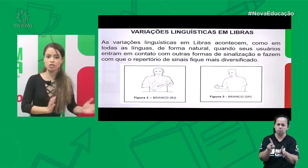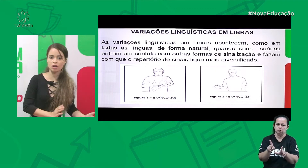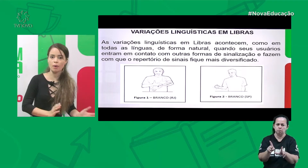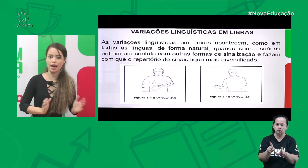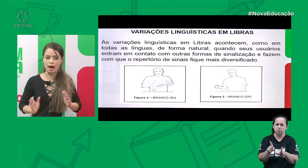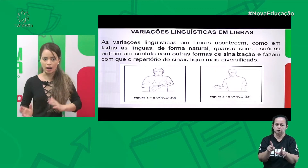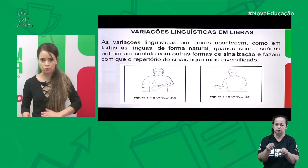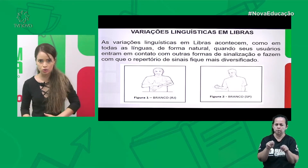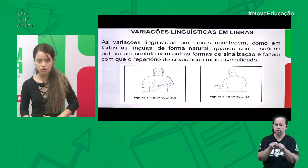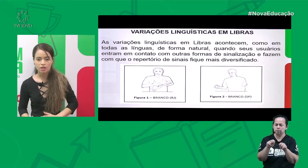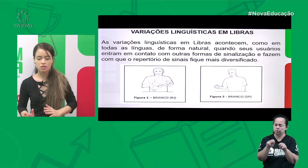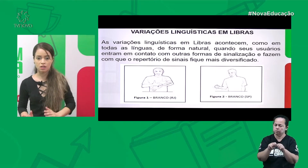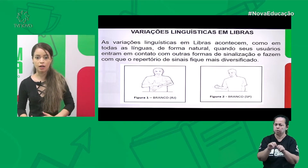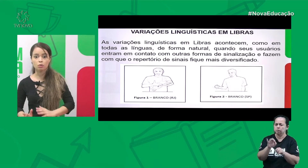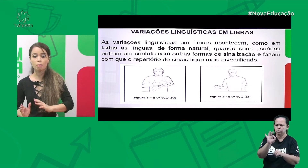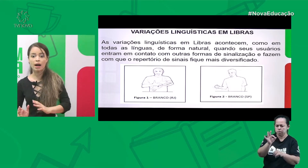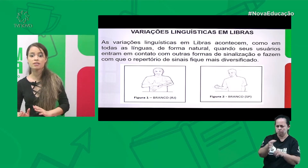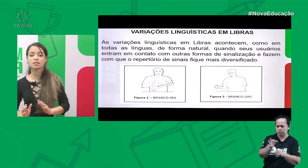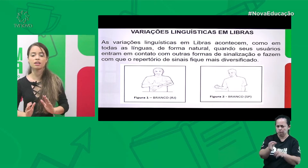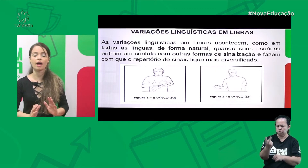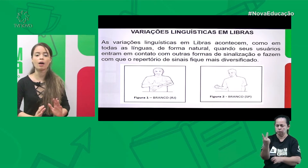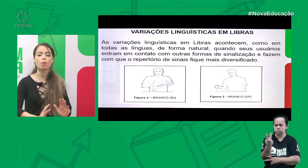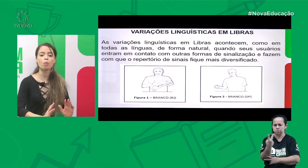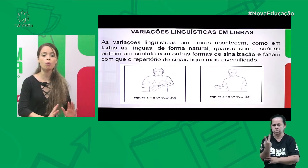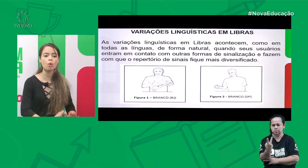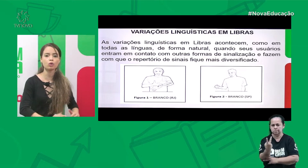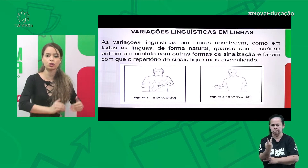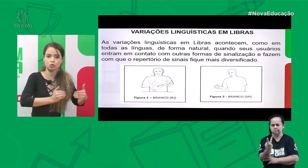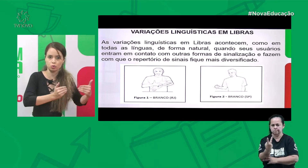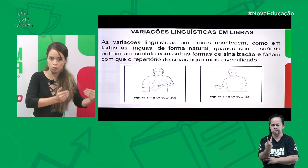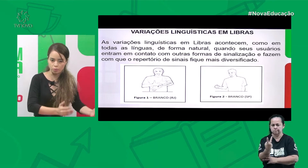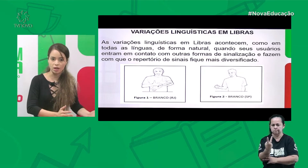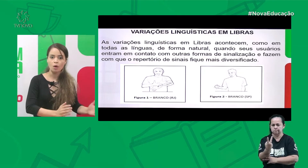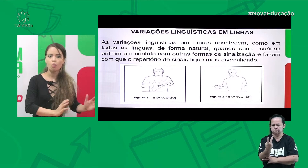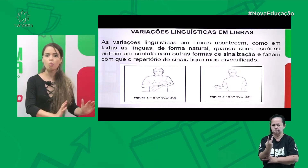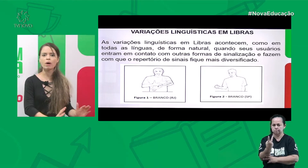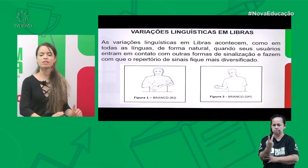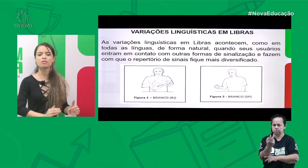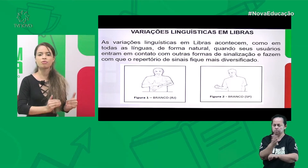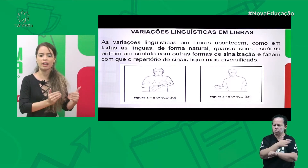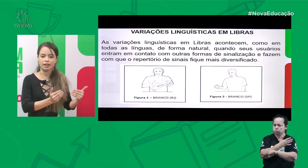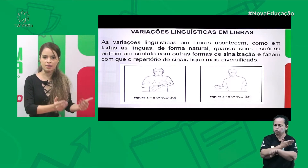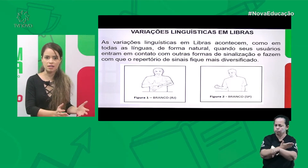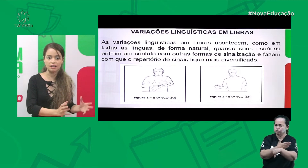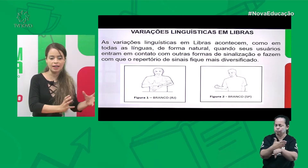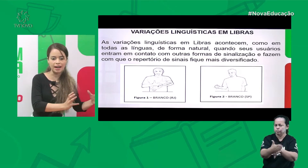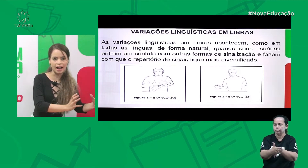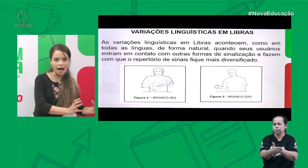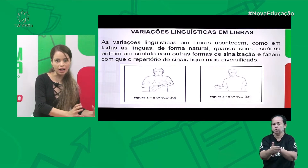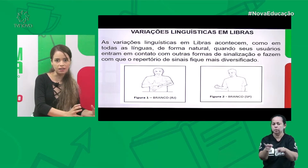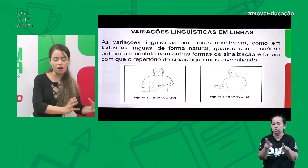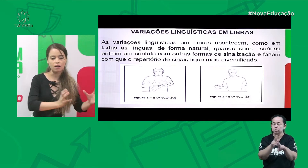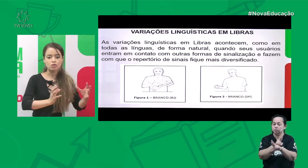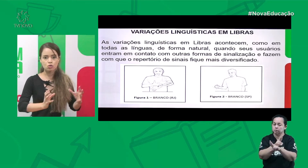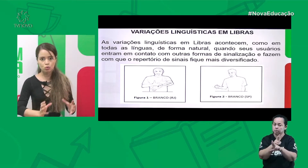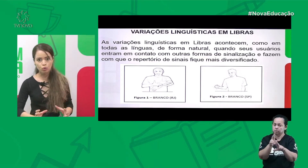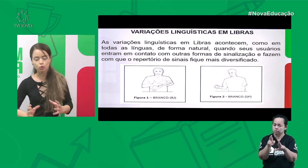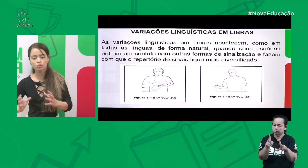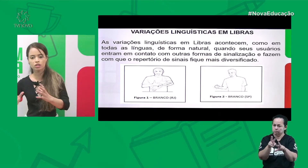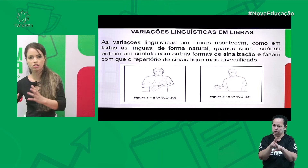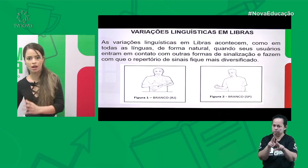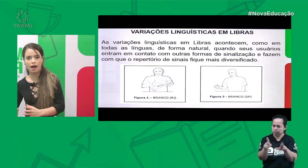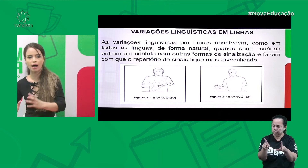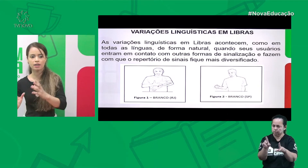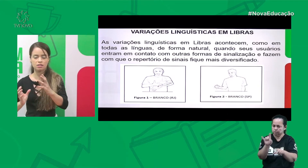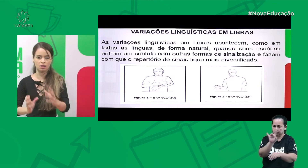não estão errados, certo? Mas que é um costume, uma diferença de cada surdo